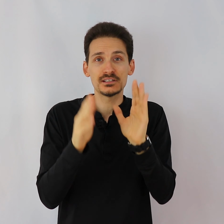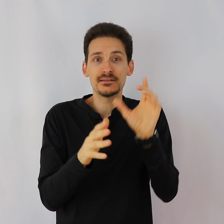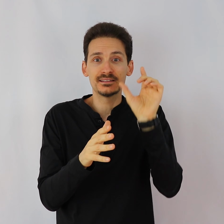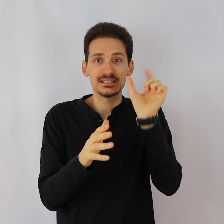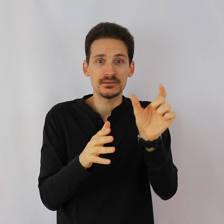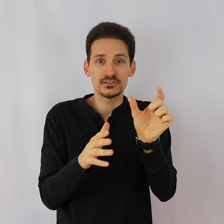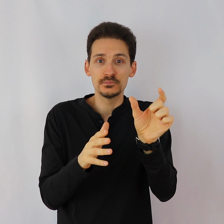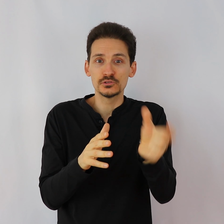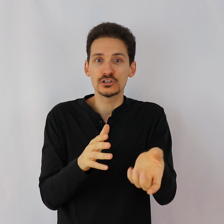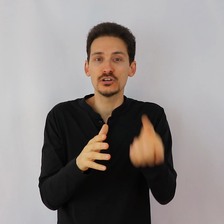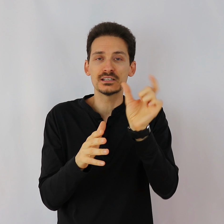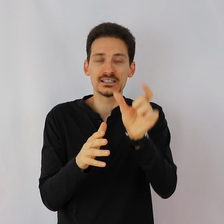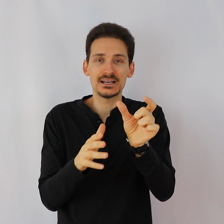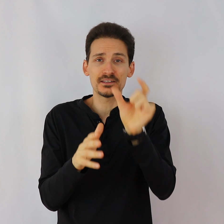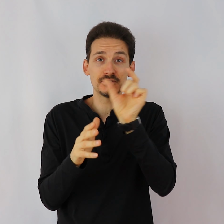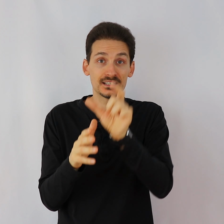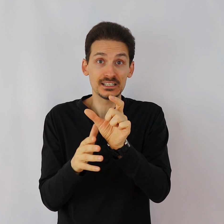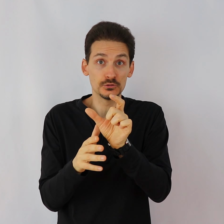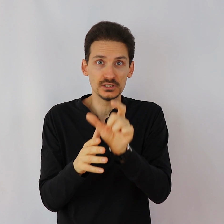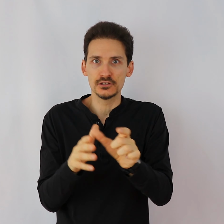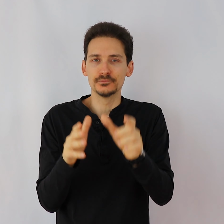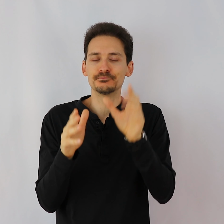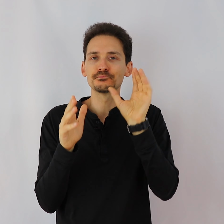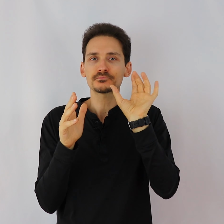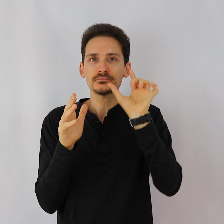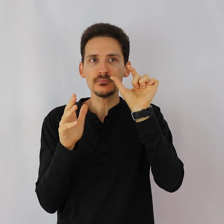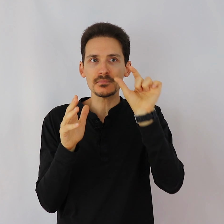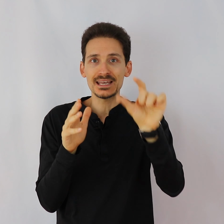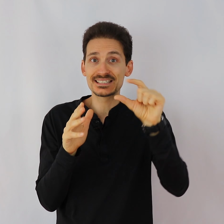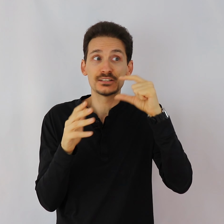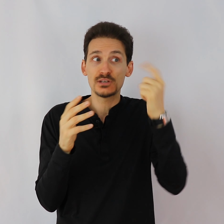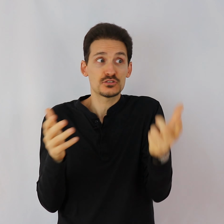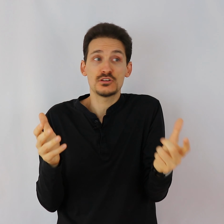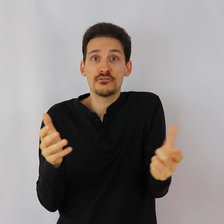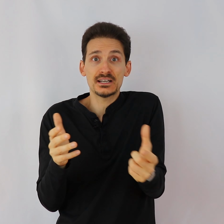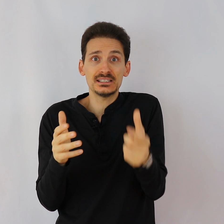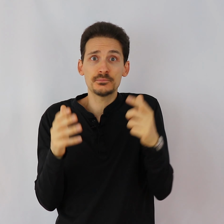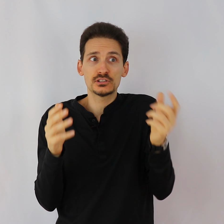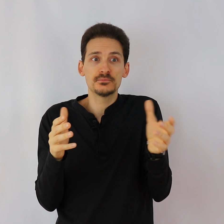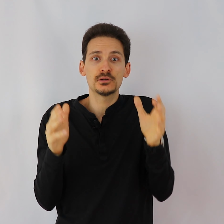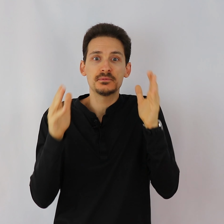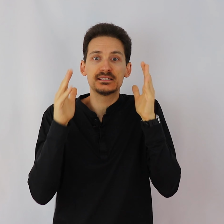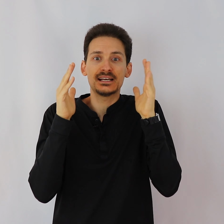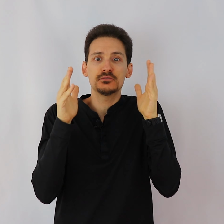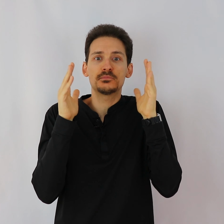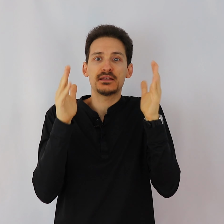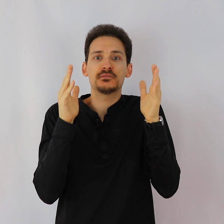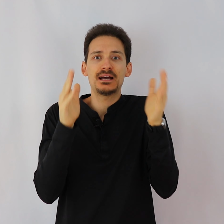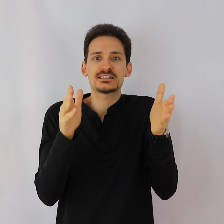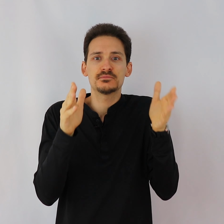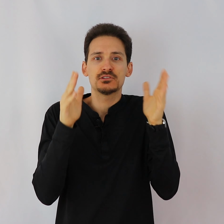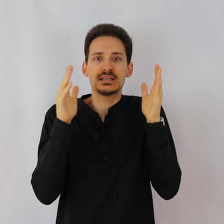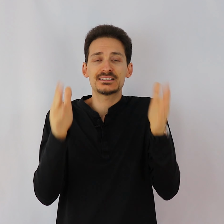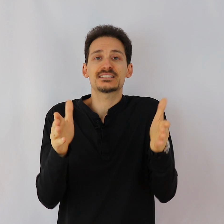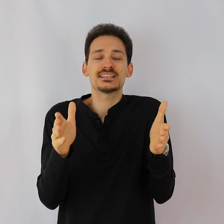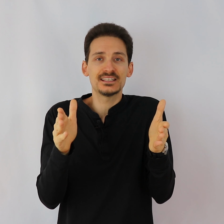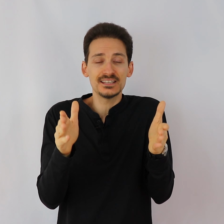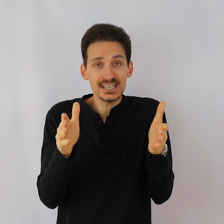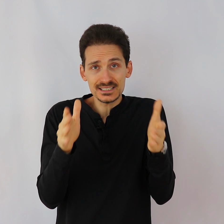únicamente en amazon.com y en amazon de reino unido es que tú haces una oferta por tiempo limitado un plazo máximo de hasta siete días